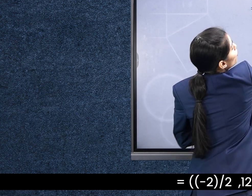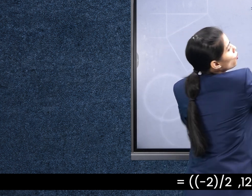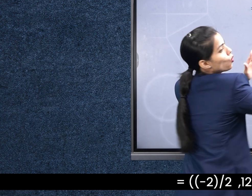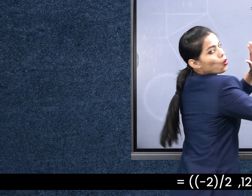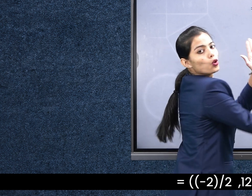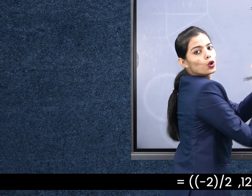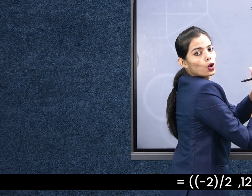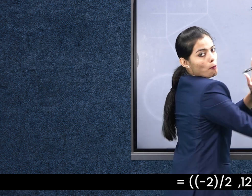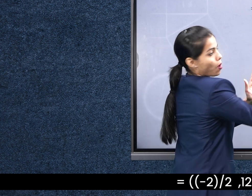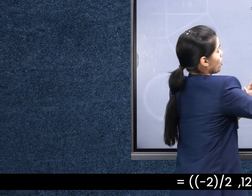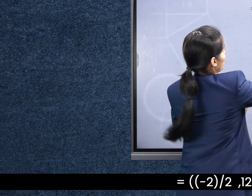-2/2,